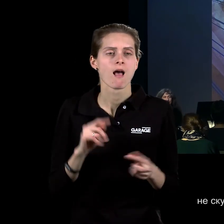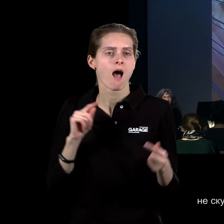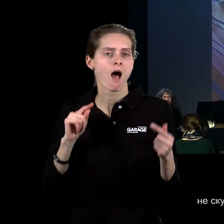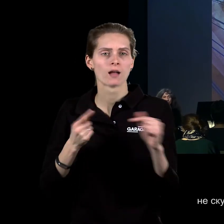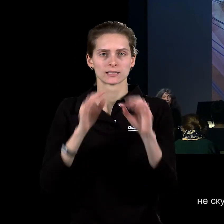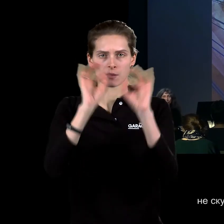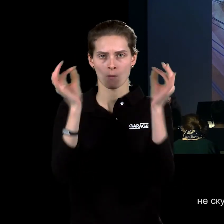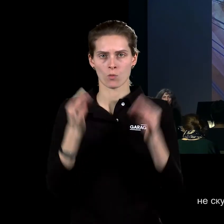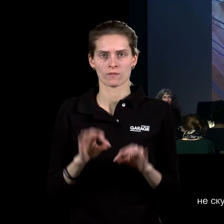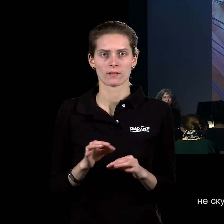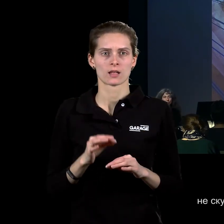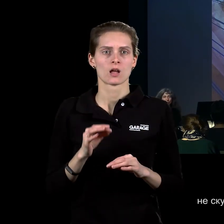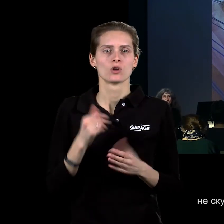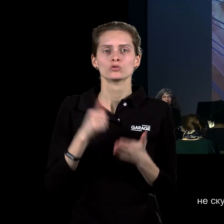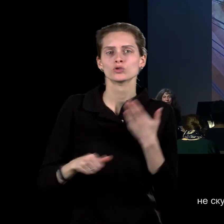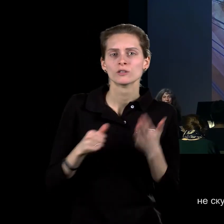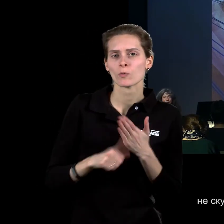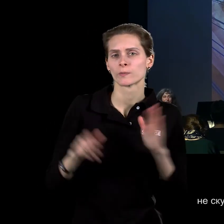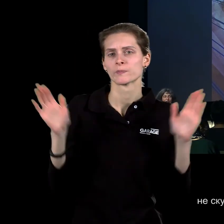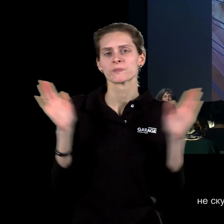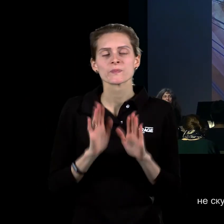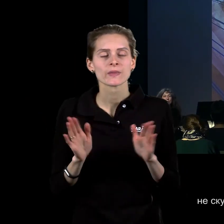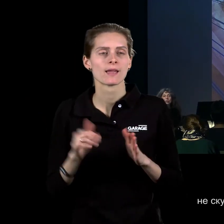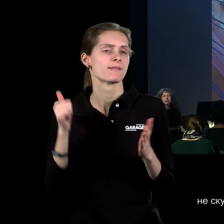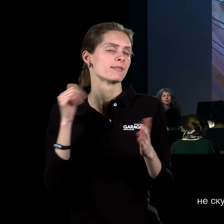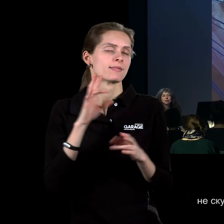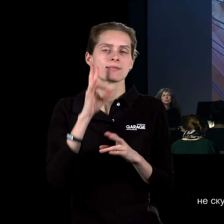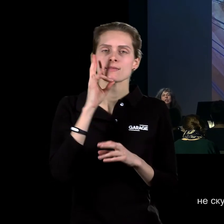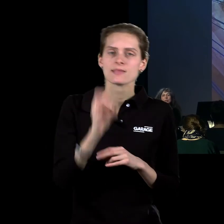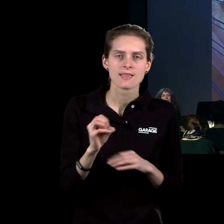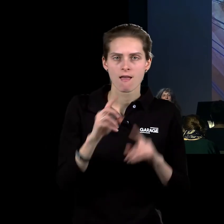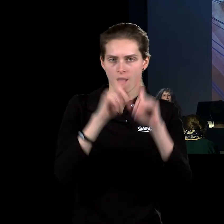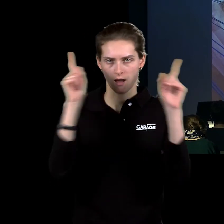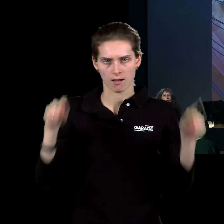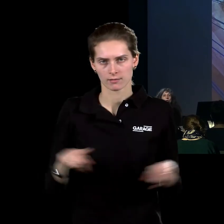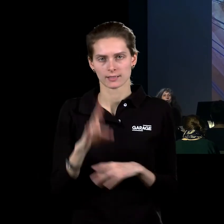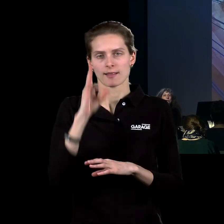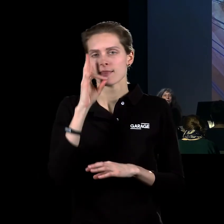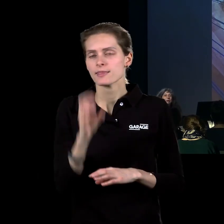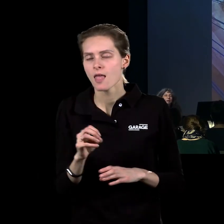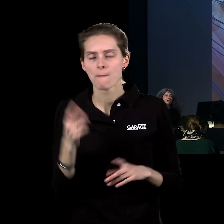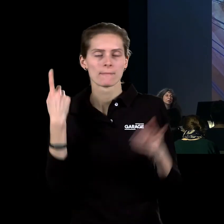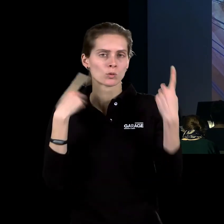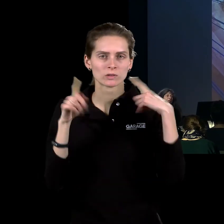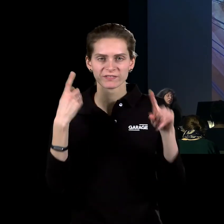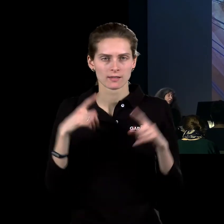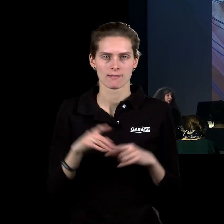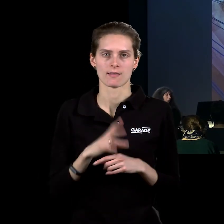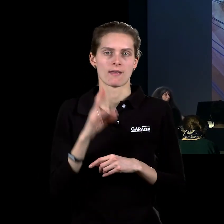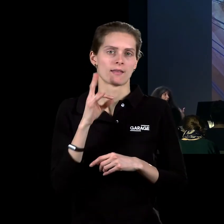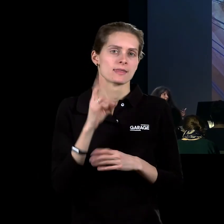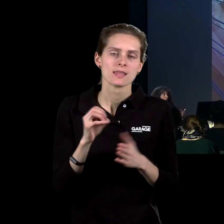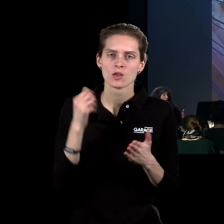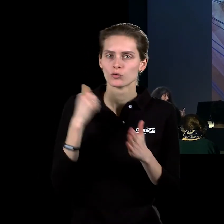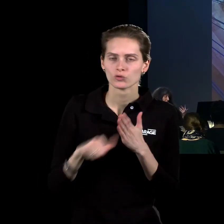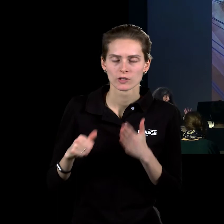произведением, не живописью, не скульптурой, не картиной, ничем, не произведением. Произведением, которое идет за пределы,